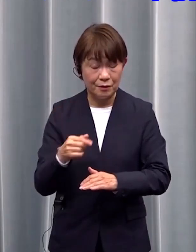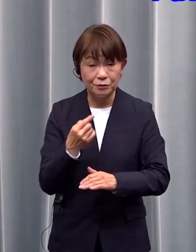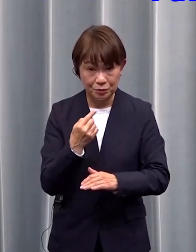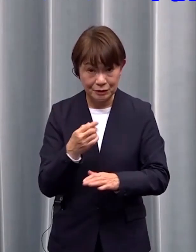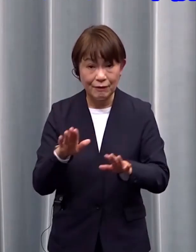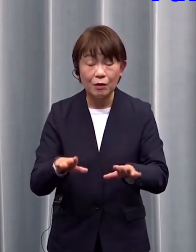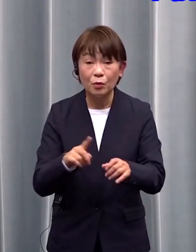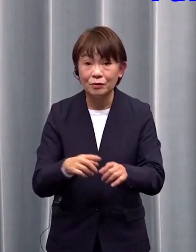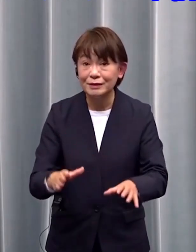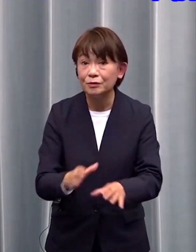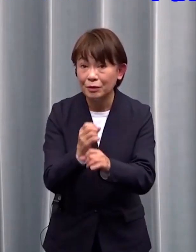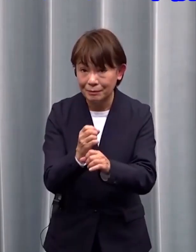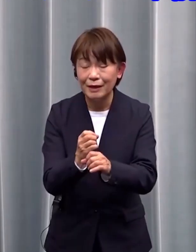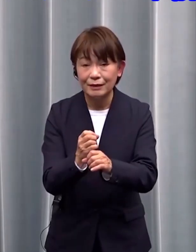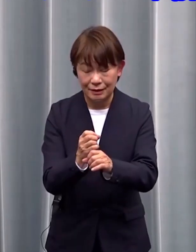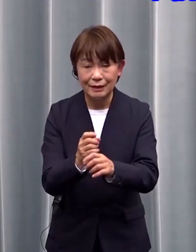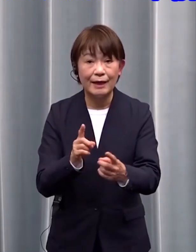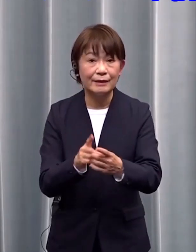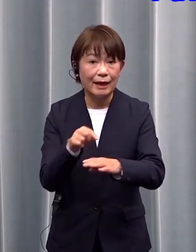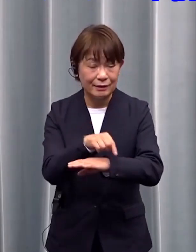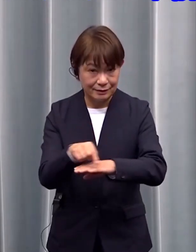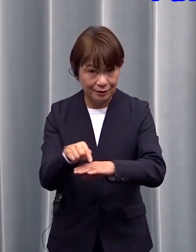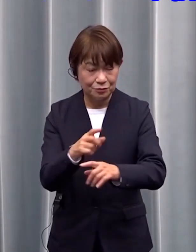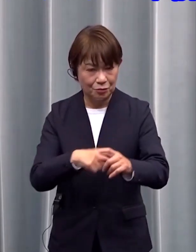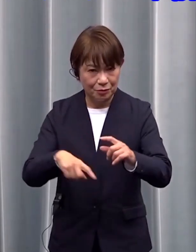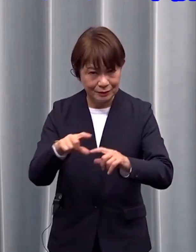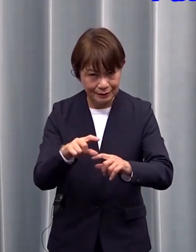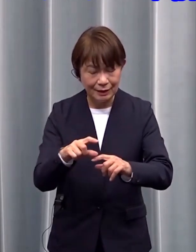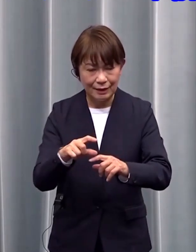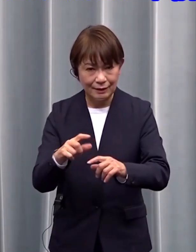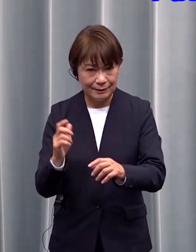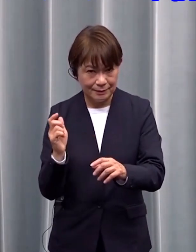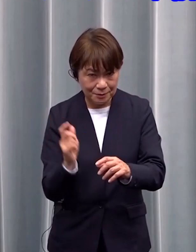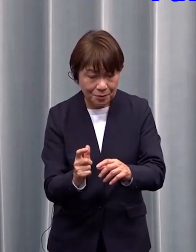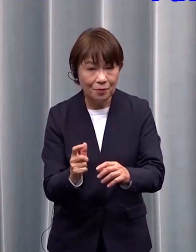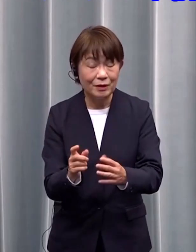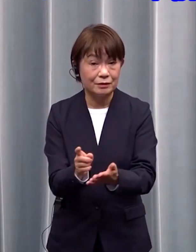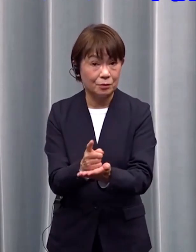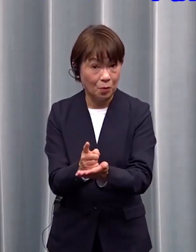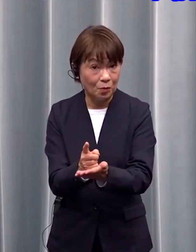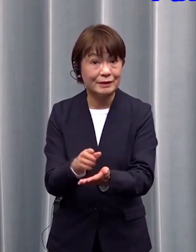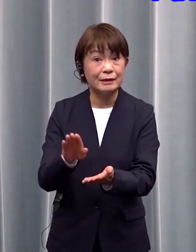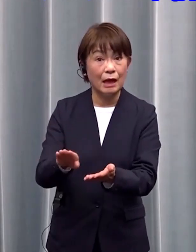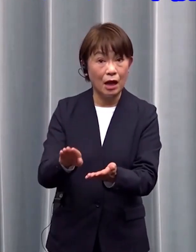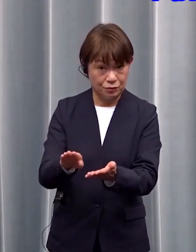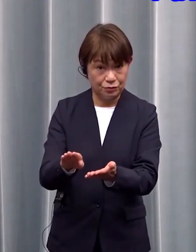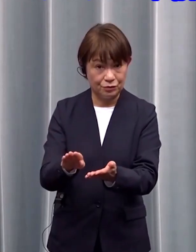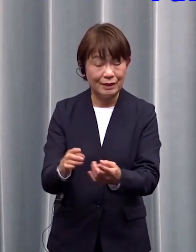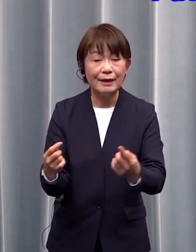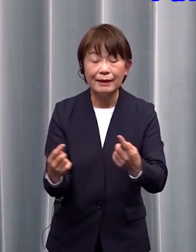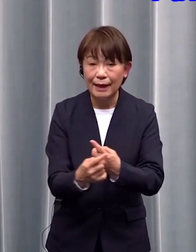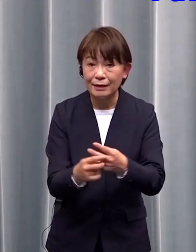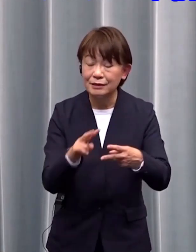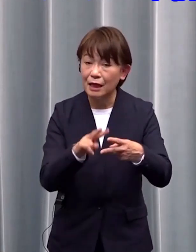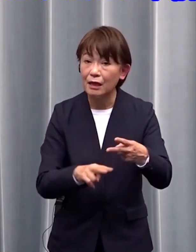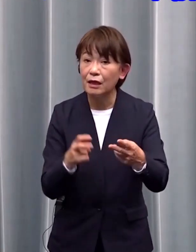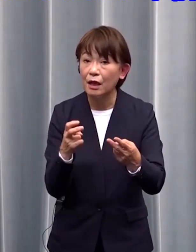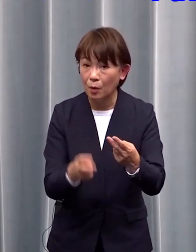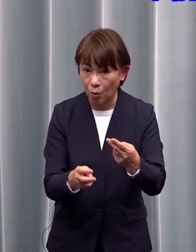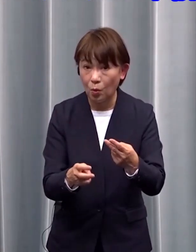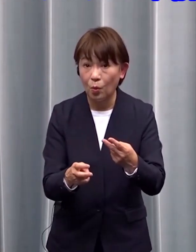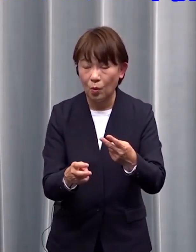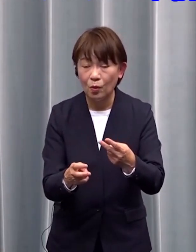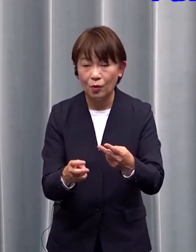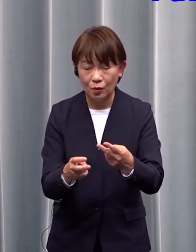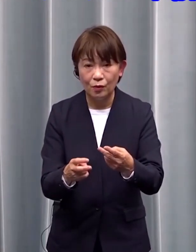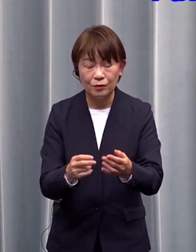暴力対策のさらなる強化の方針等に基づきまして、改正刑法等の趣旨、内容の